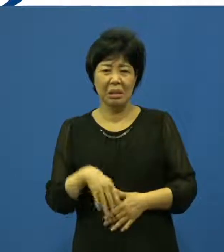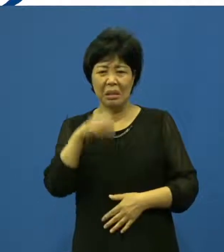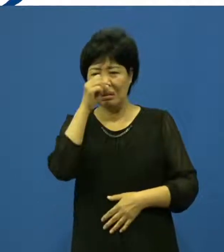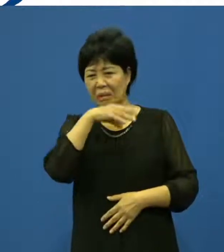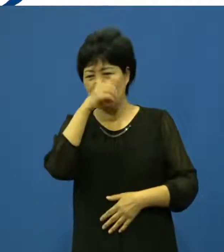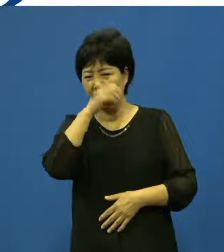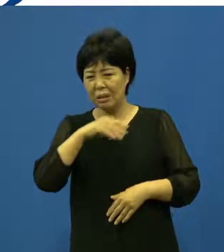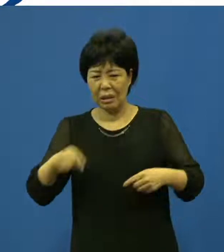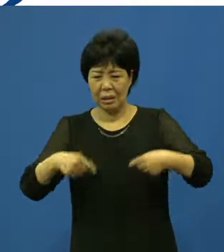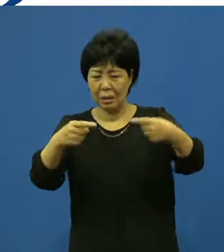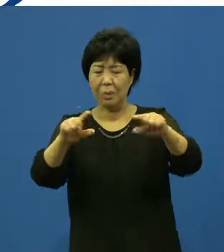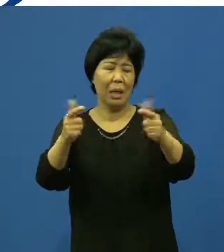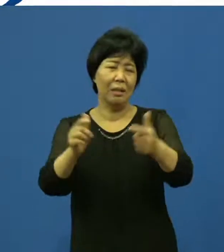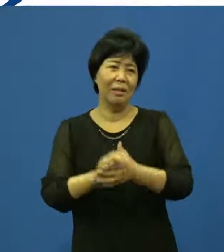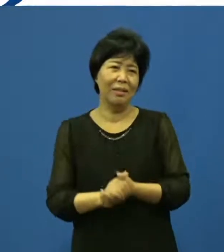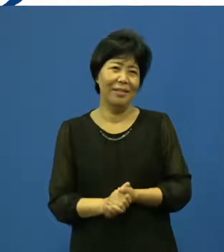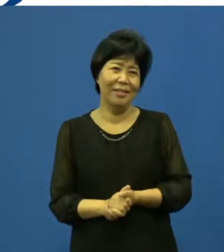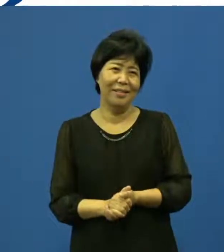않아요.